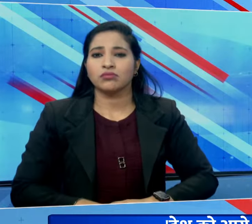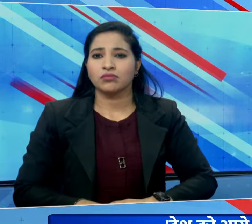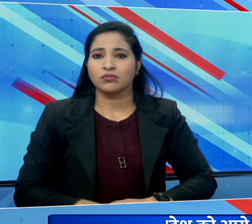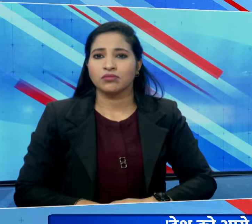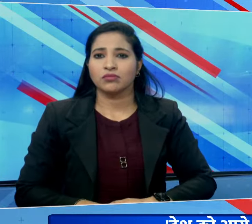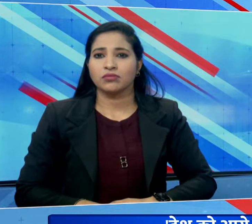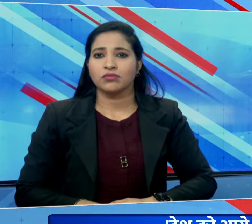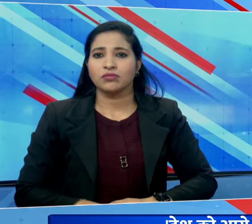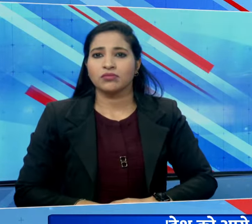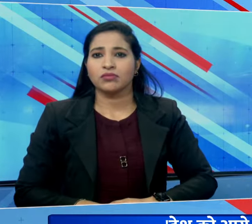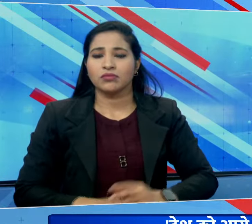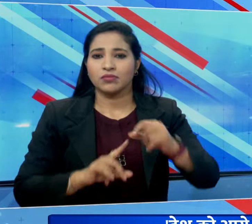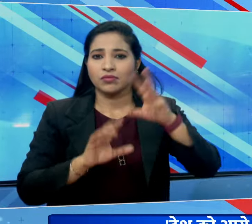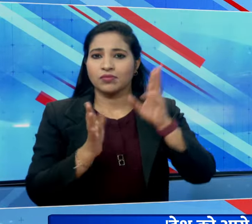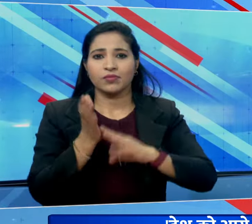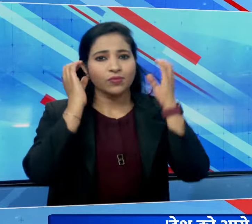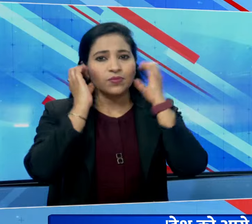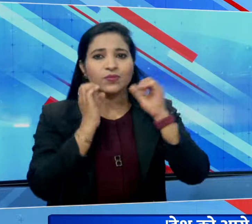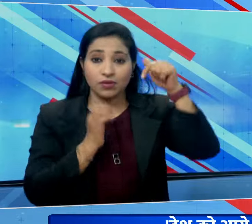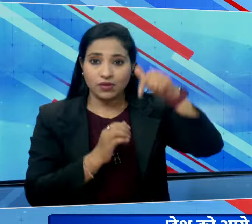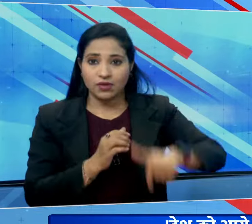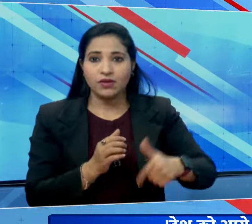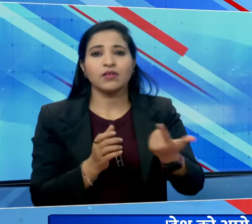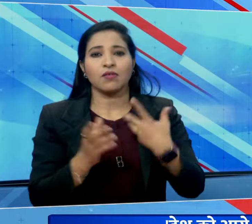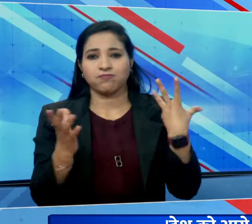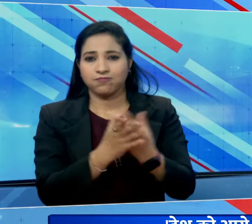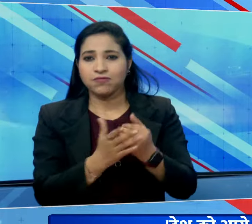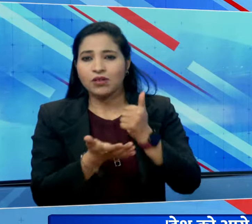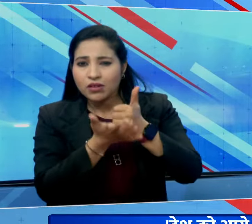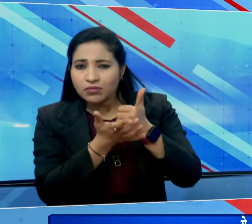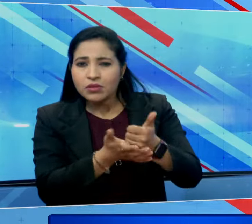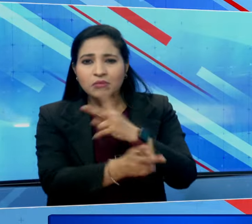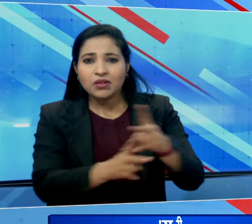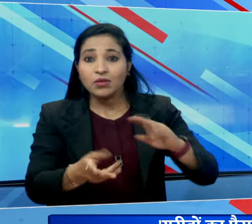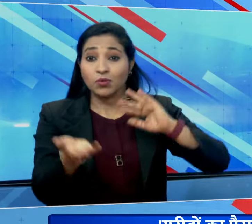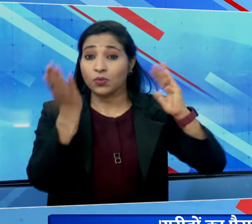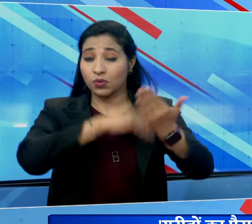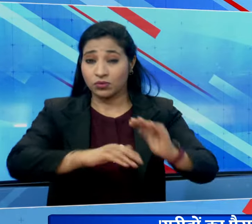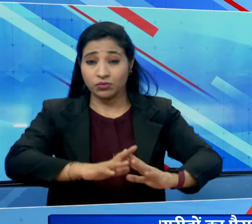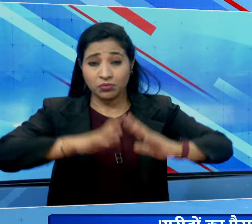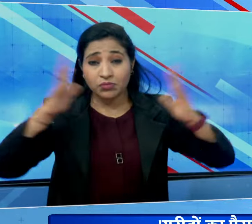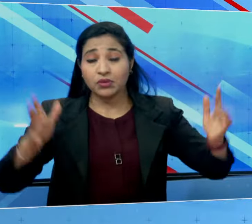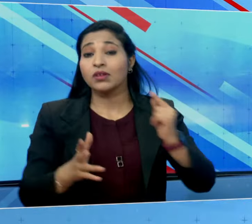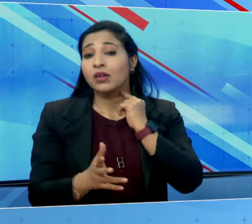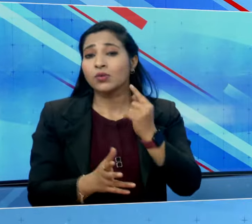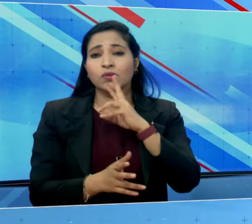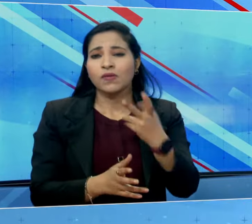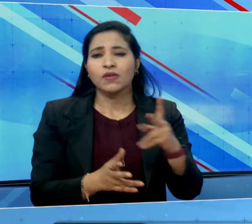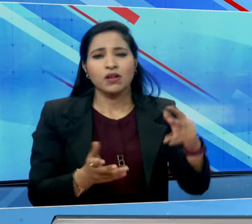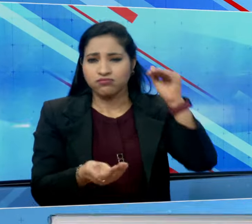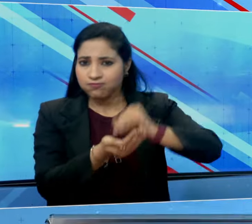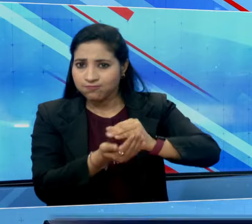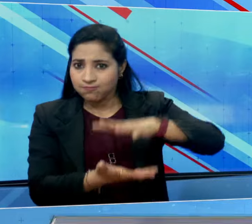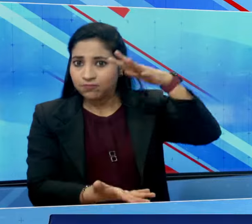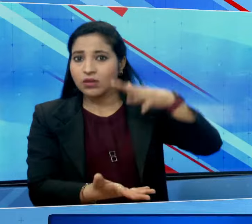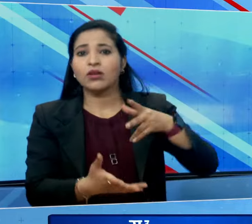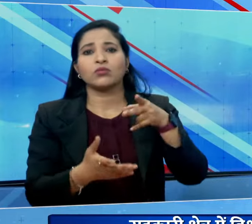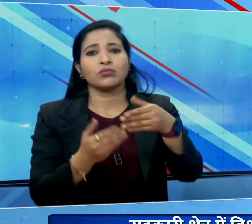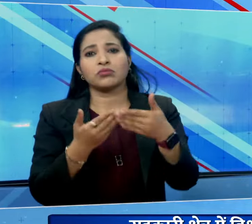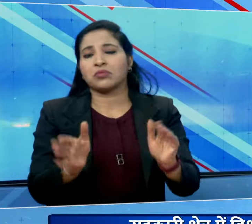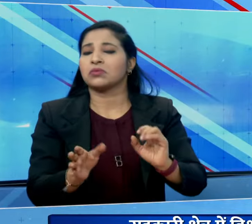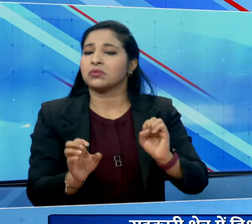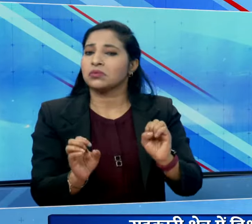है प्रधानमंत्री नरेंद्र मोदी ने आज सहकारी क्षेत्र में विश्व की सबसे बड़ी अनाज भंडारण योजना का भी शुभारंभ किया